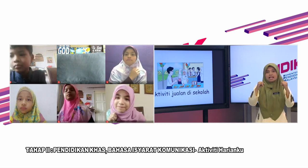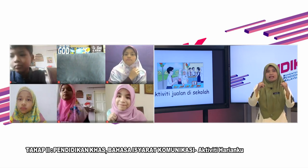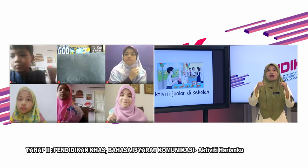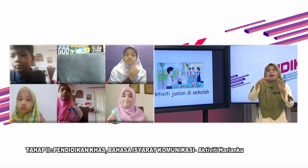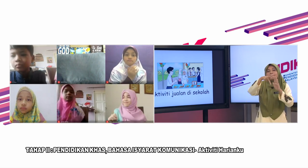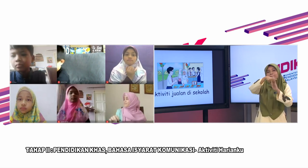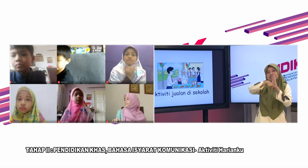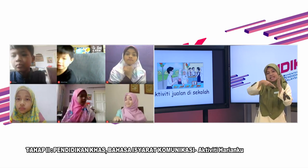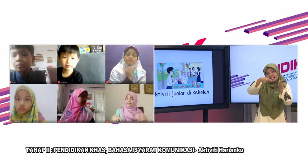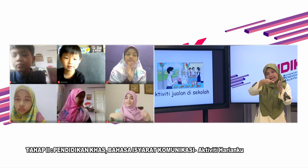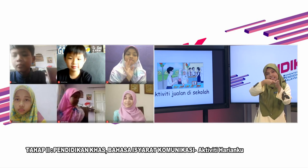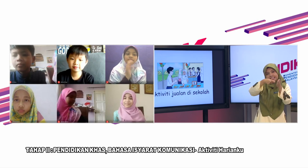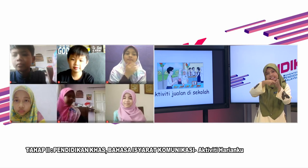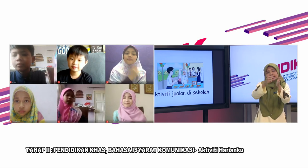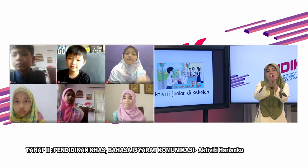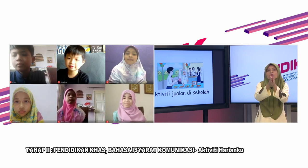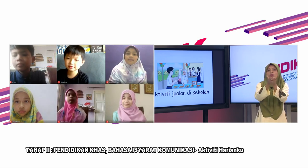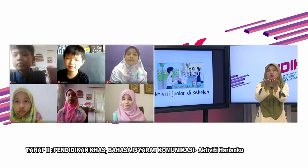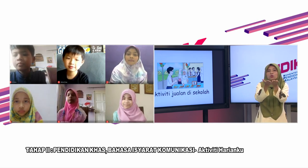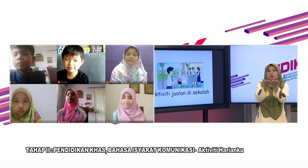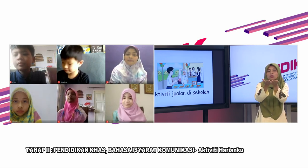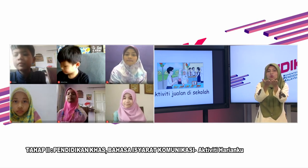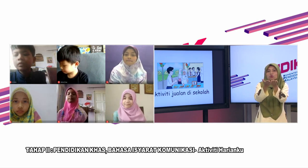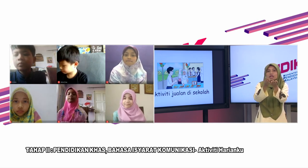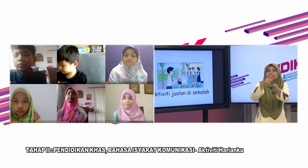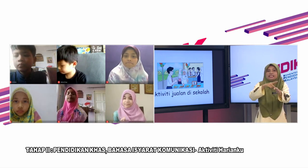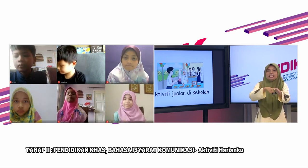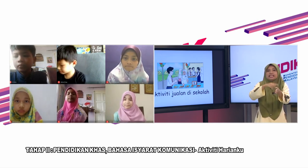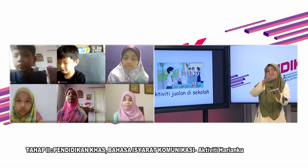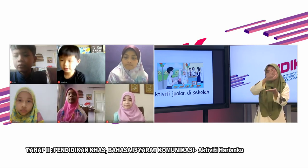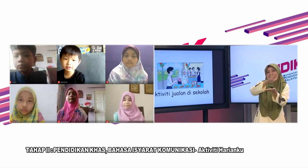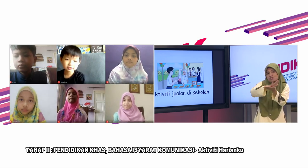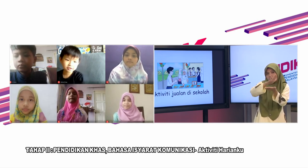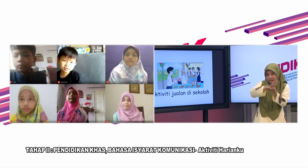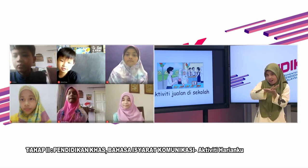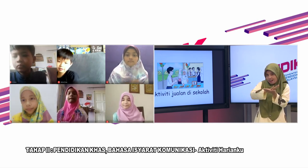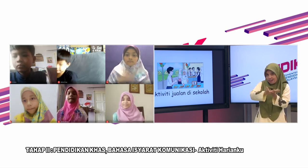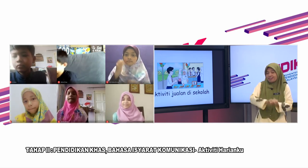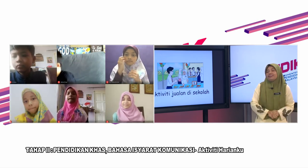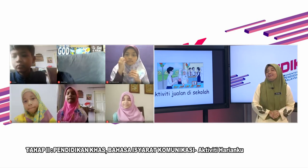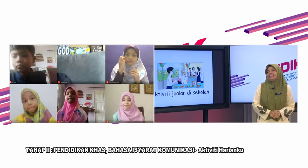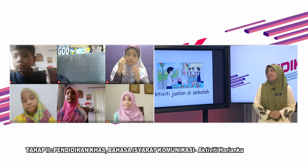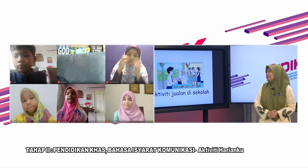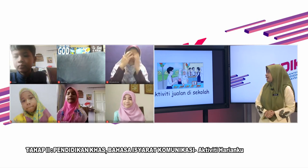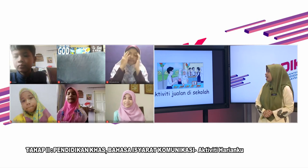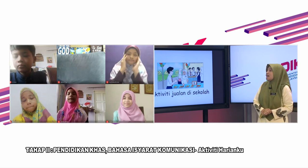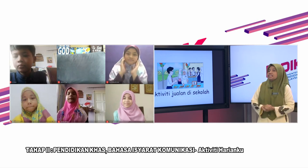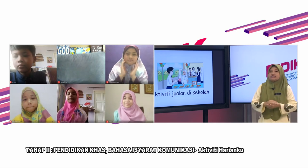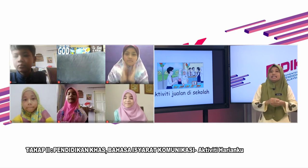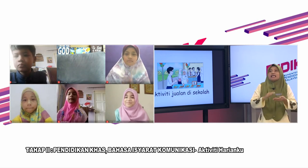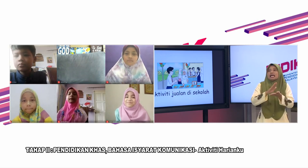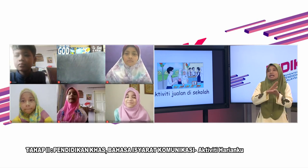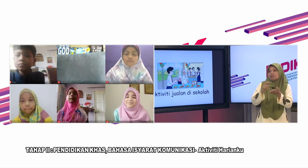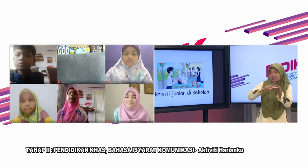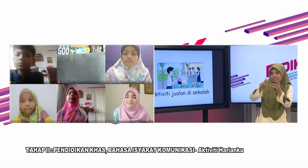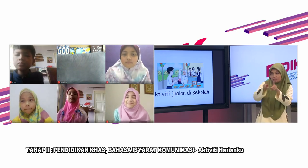Jual penanda buku di sekolah. Okey.